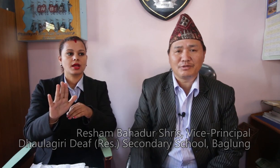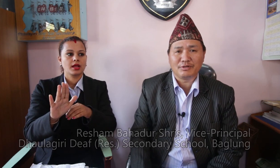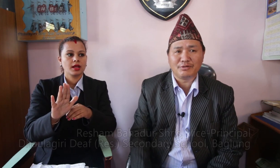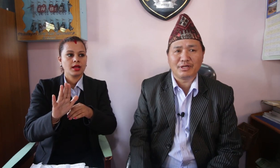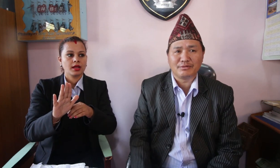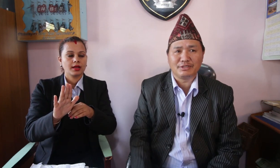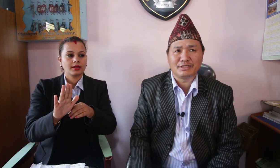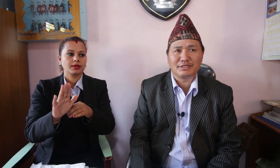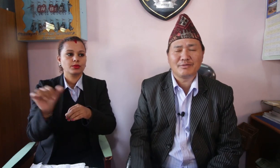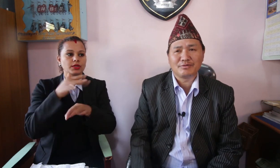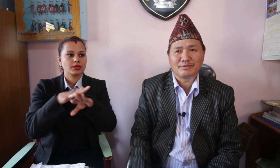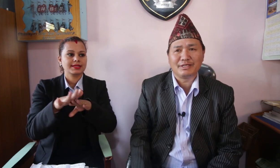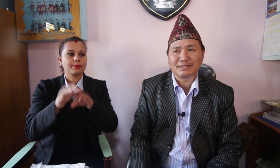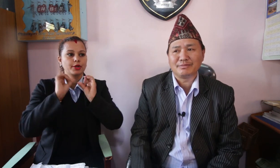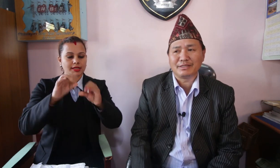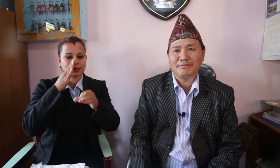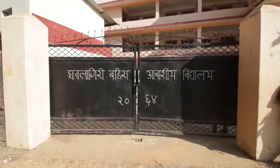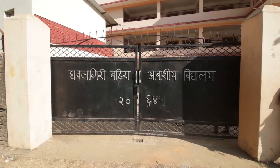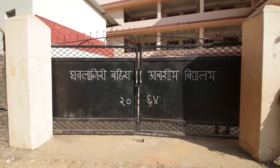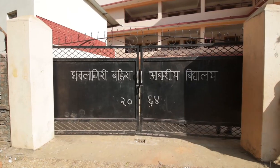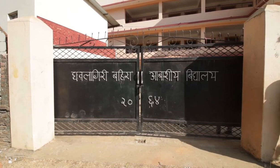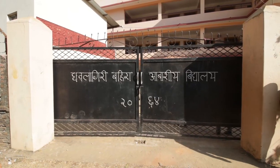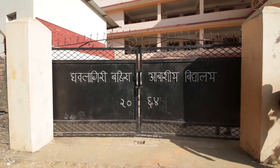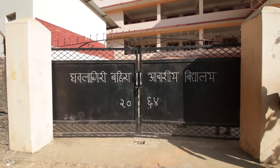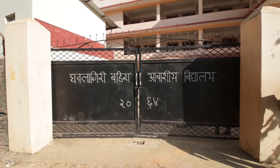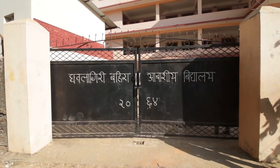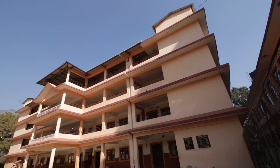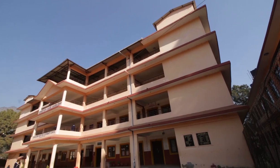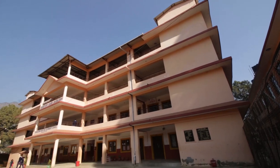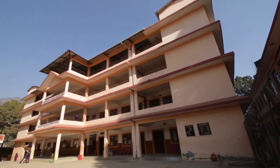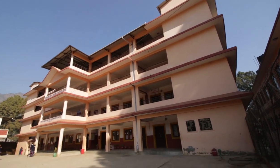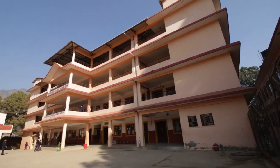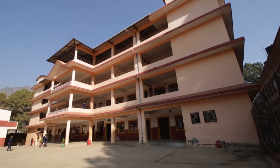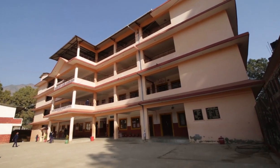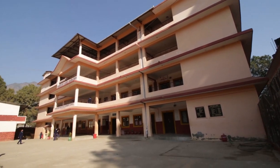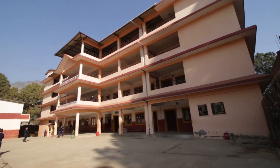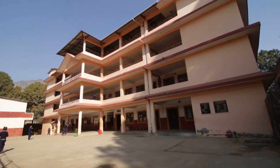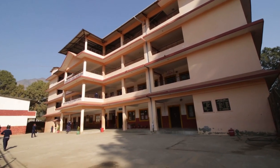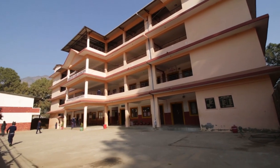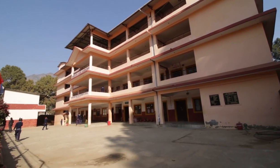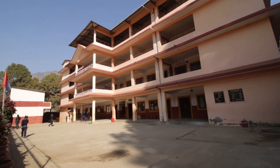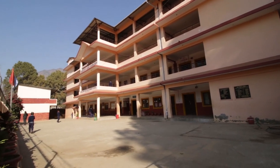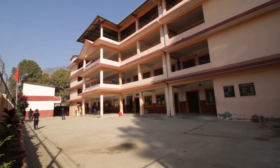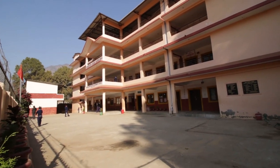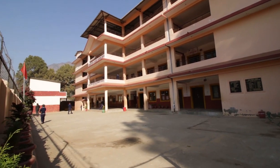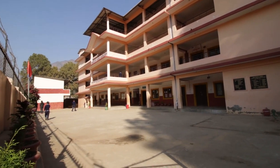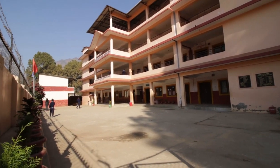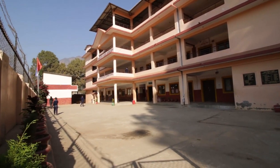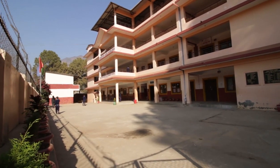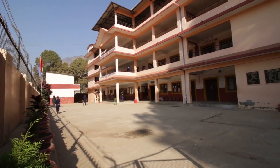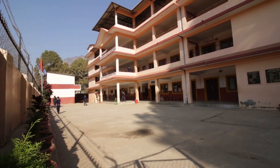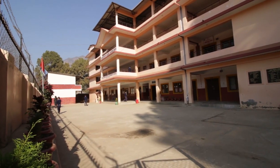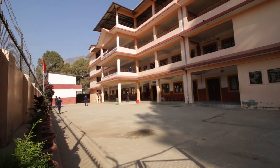हुन्छ र उनीहरूले त्यो खालको शिक्षा चाहिँ राम्रो हुन्छ भन्ने लाग्छ मलाई त यस स्कुलका संस्थापक तथा पूर्व